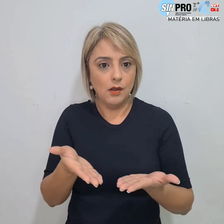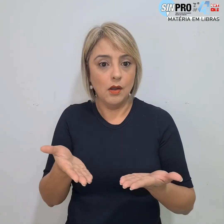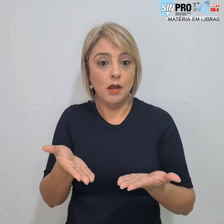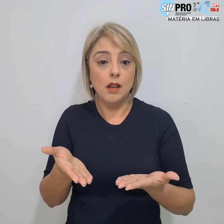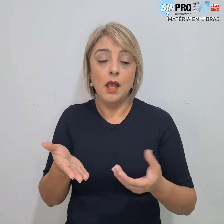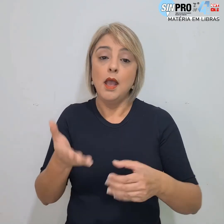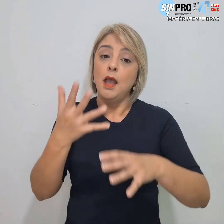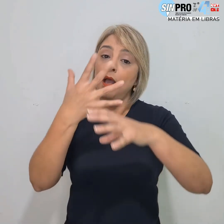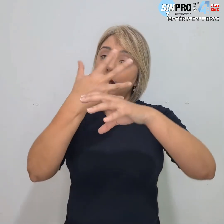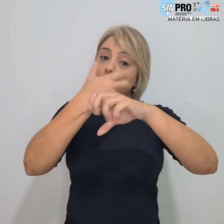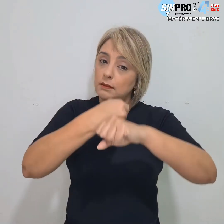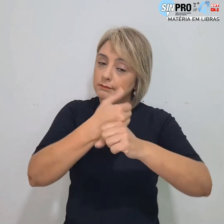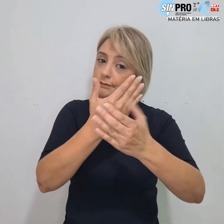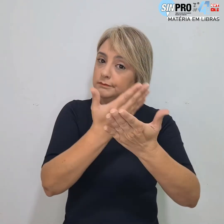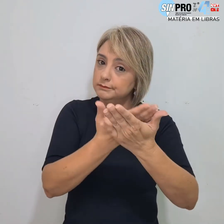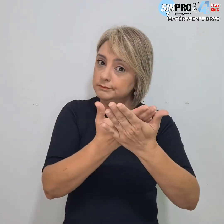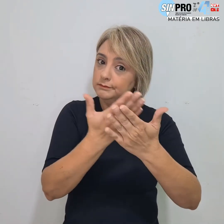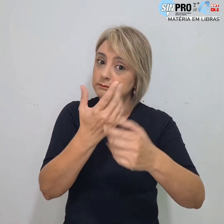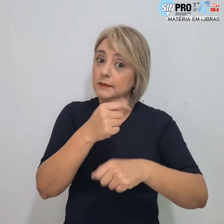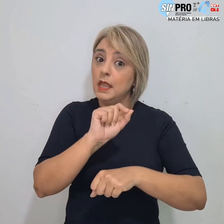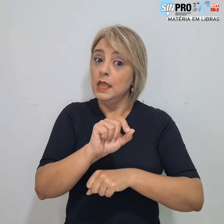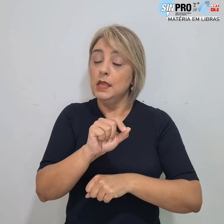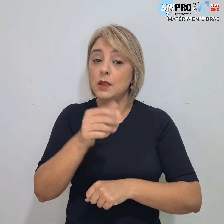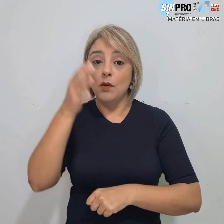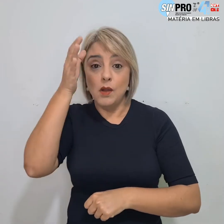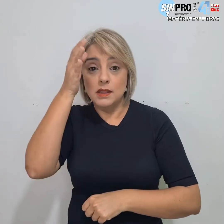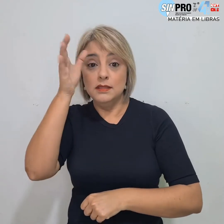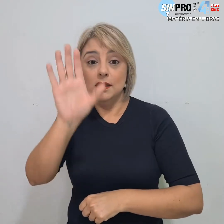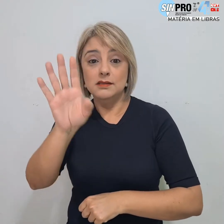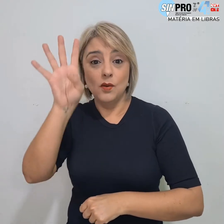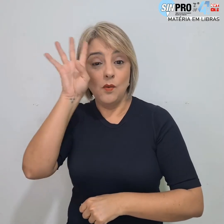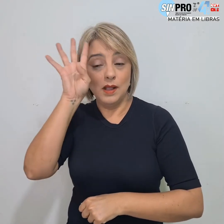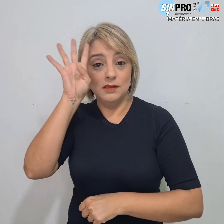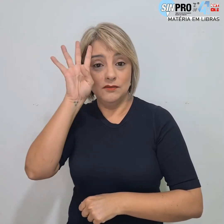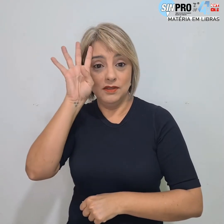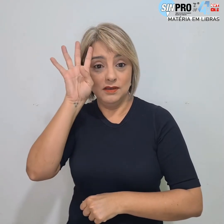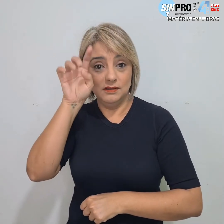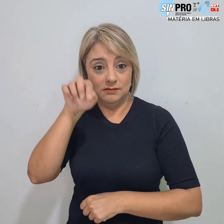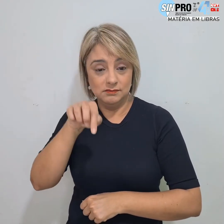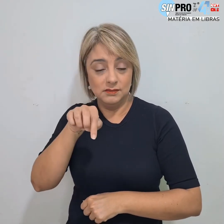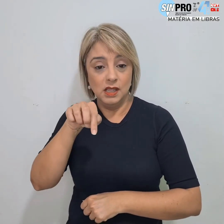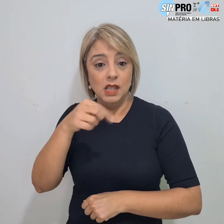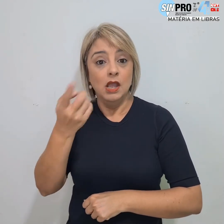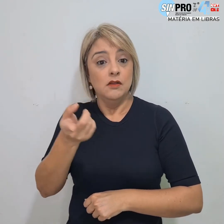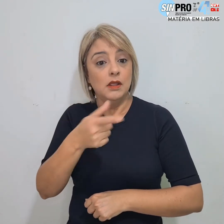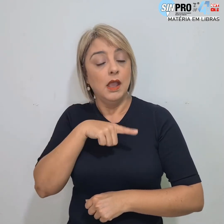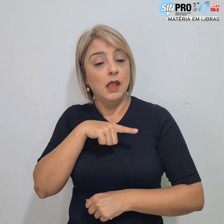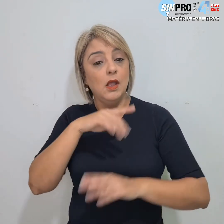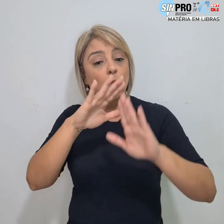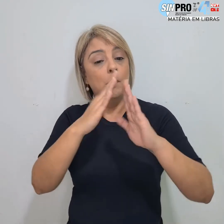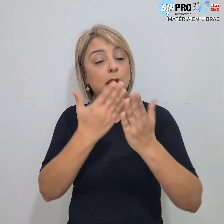serão remotas e, com a decisão desta quarta-feira, foi instituída uma escola